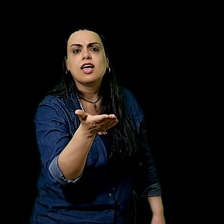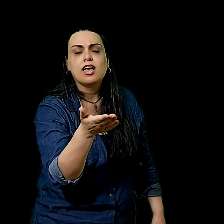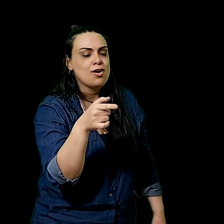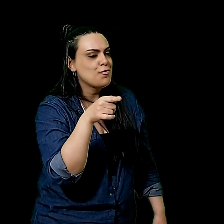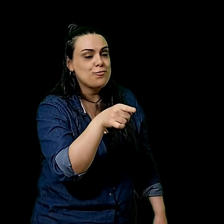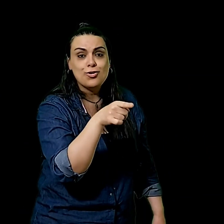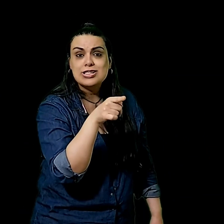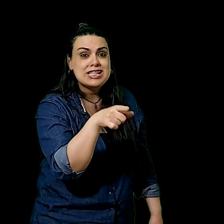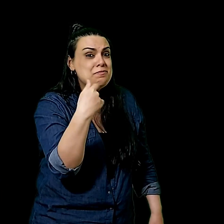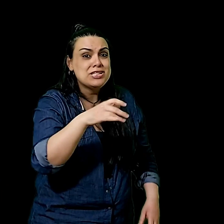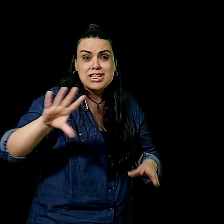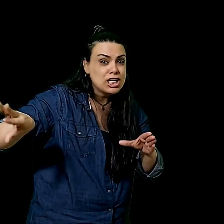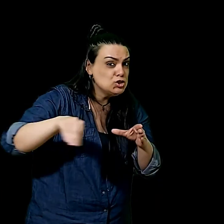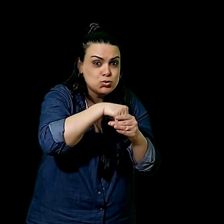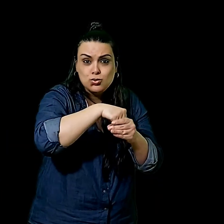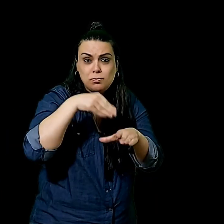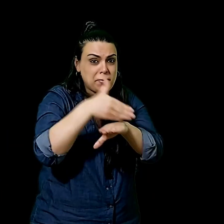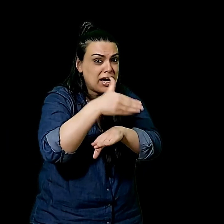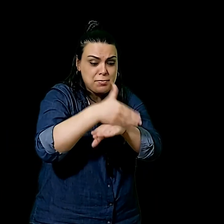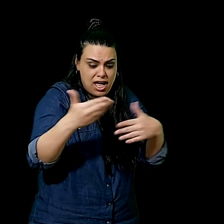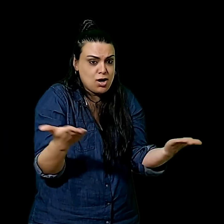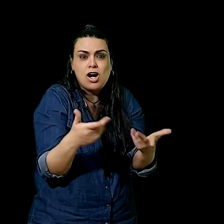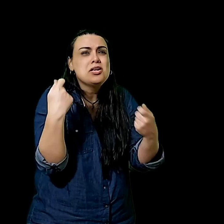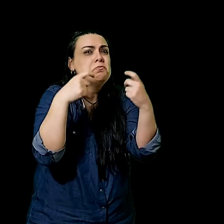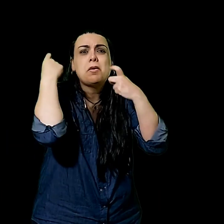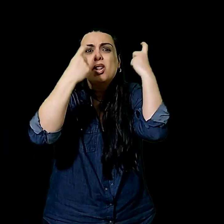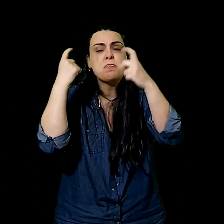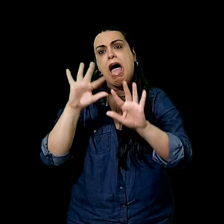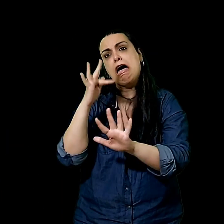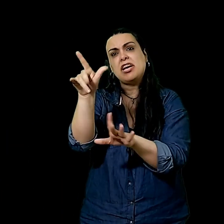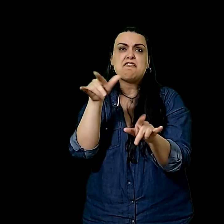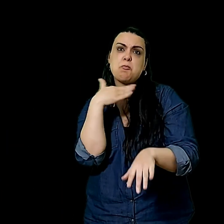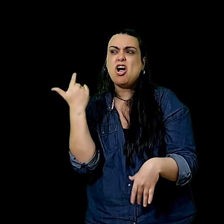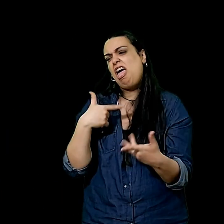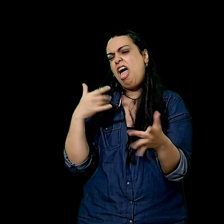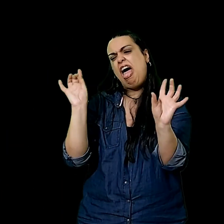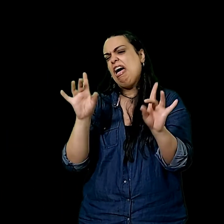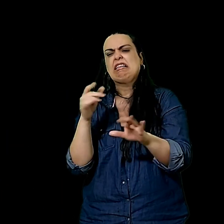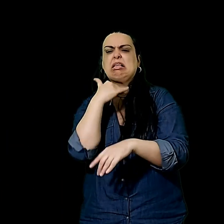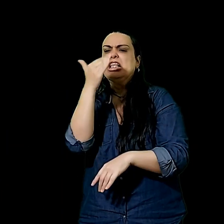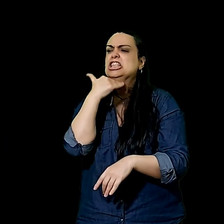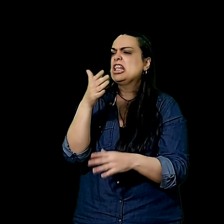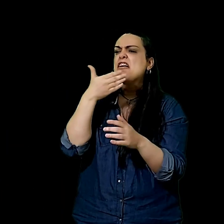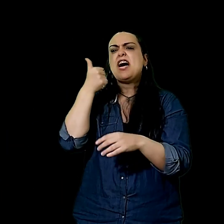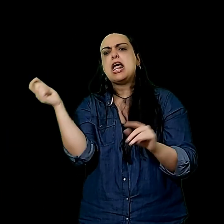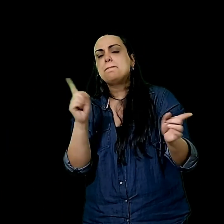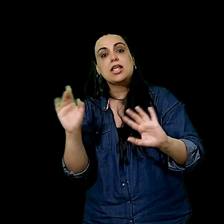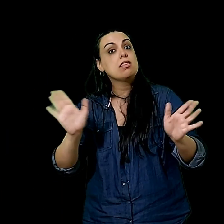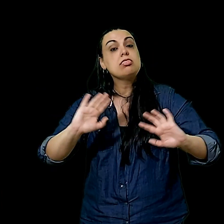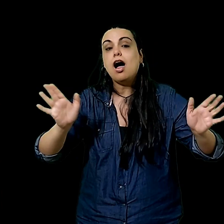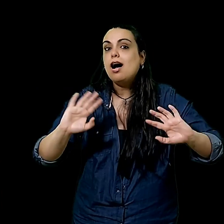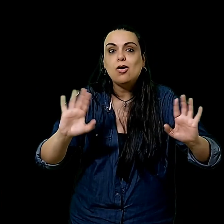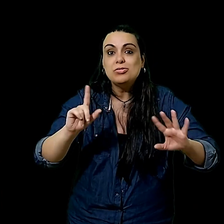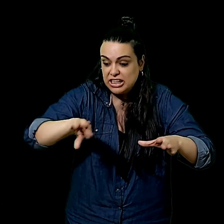você só precisa estar incluído agora. Você só precisa estar incluído agora. O fim